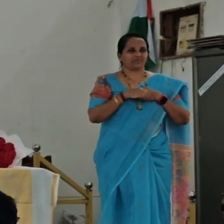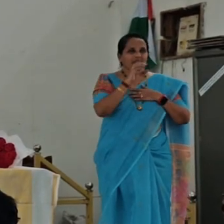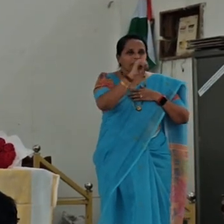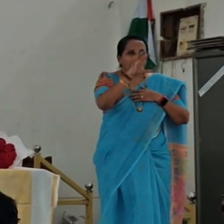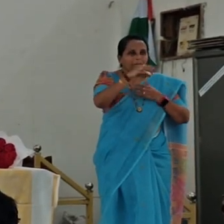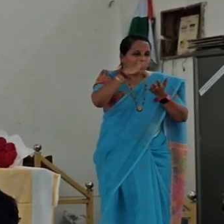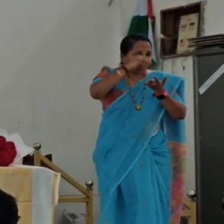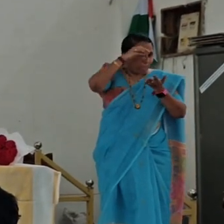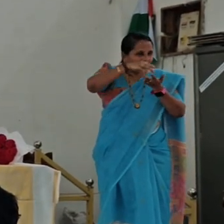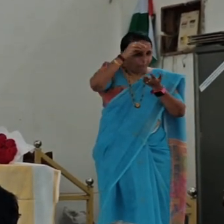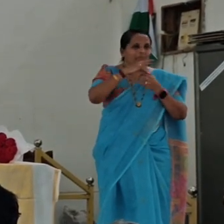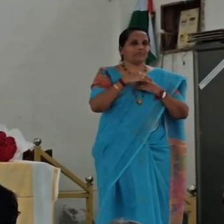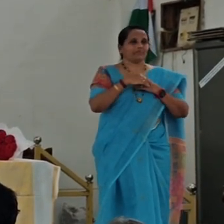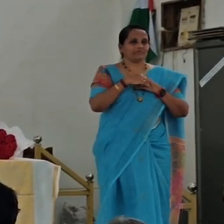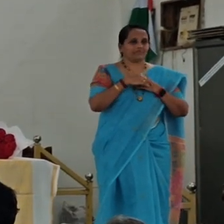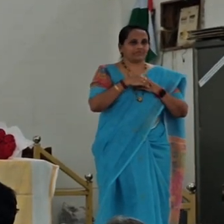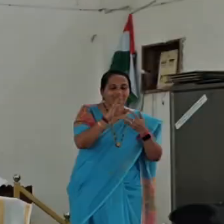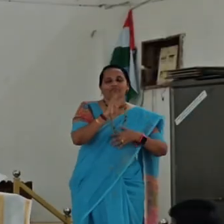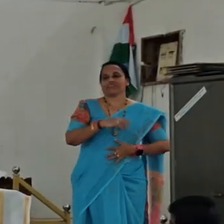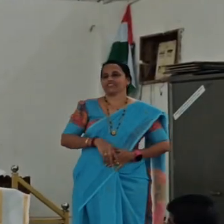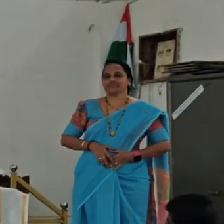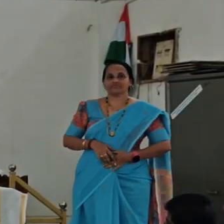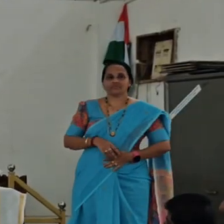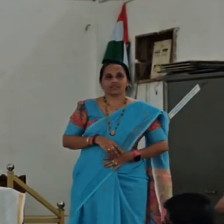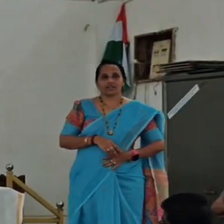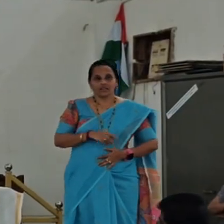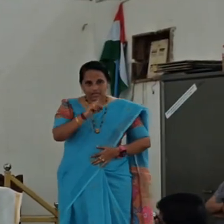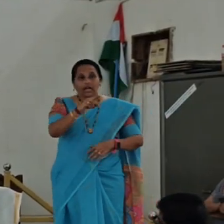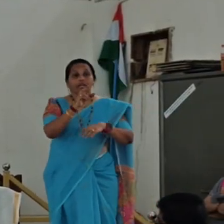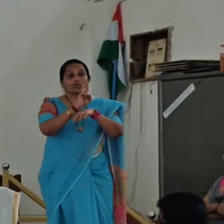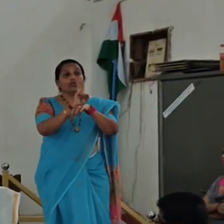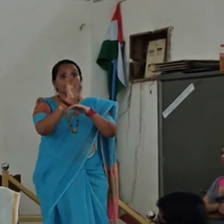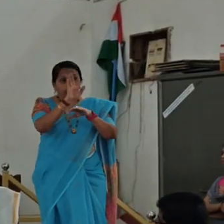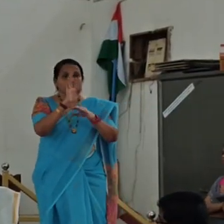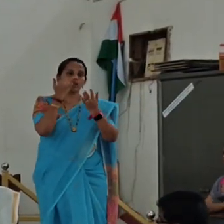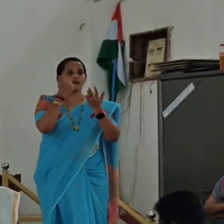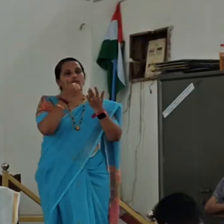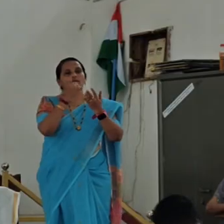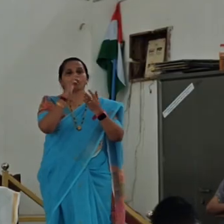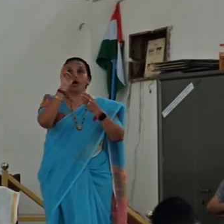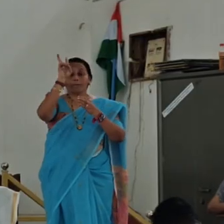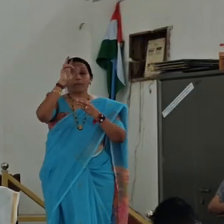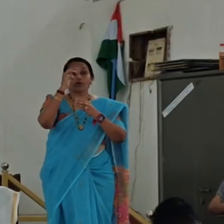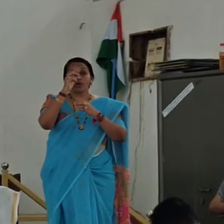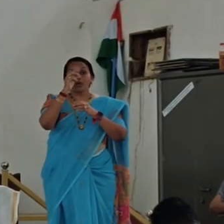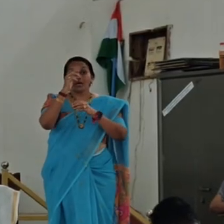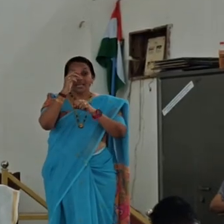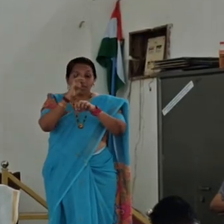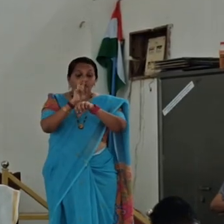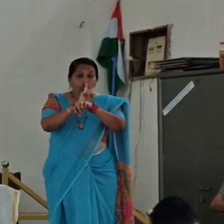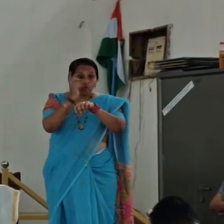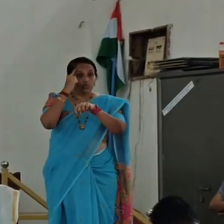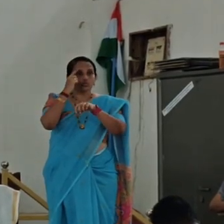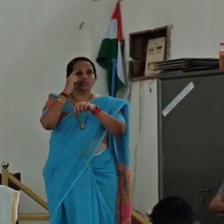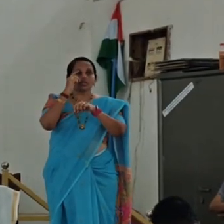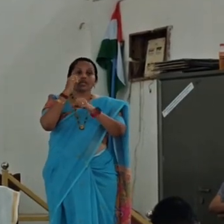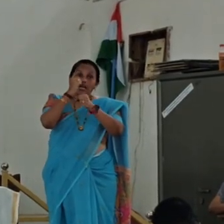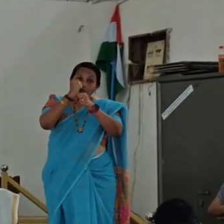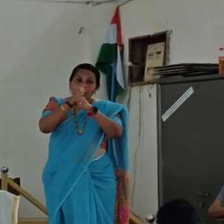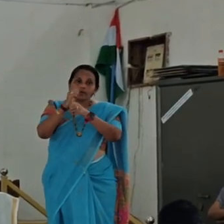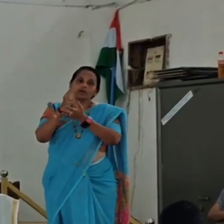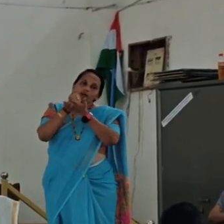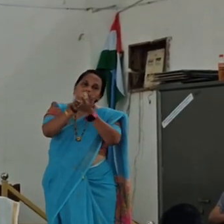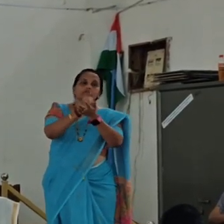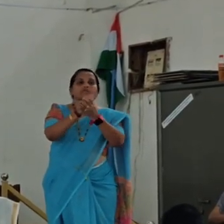విధంగా, అప్గ్రేడ్ అవడానికి ఉపయోగించుకునే విధంగా కొత్త కొత్త పరిచయాలు, సో సమాజంలో మంచి గుర్తింపుకి రావడానికి కూడా